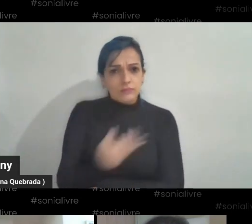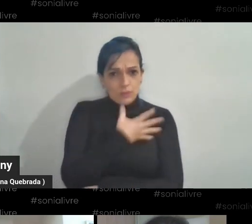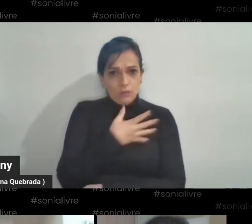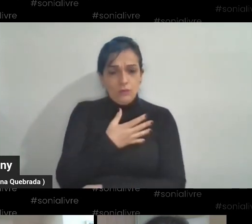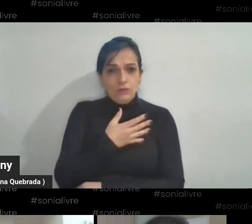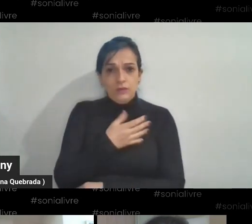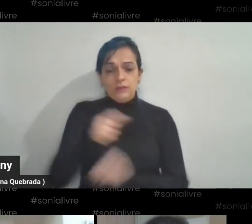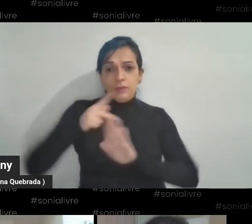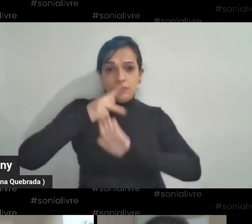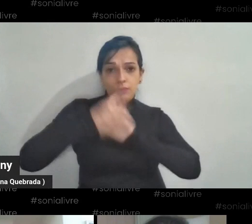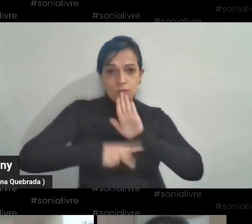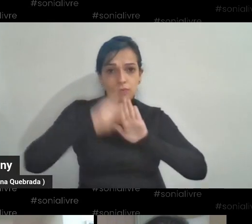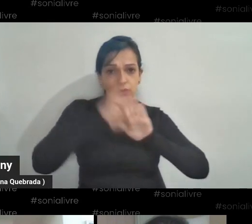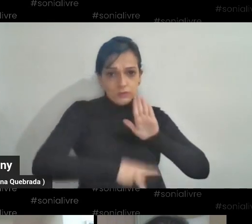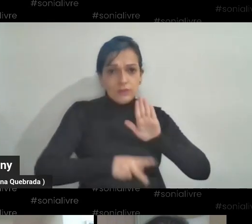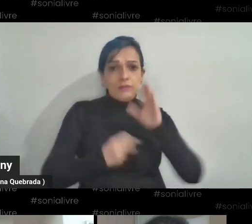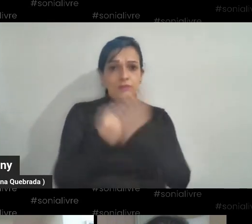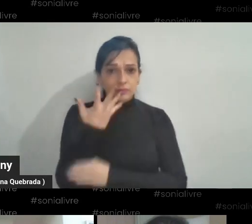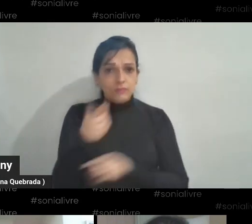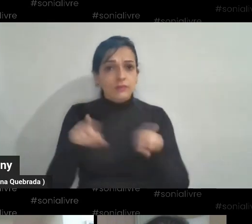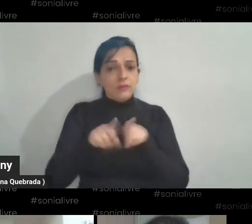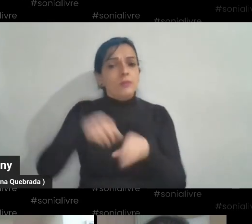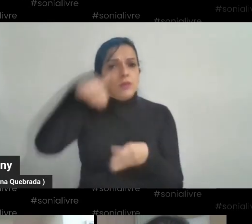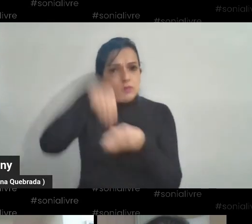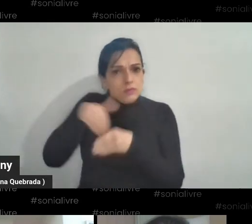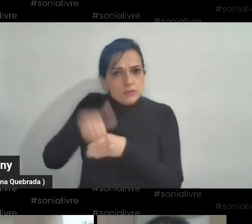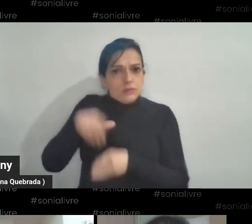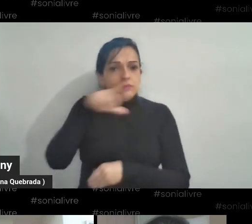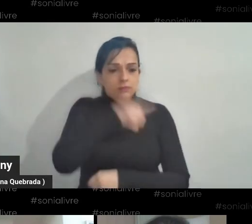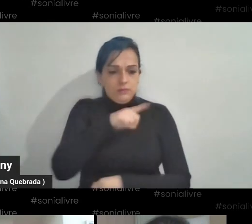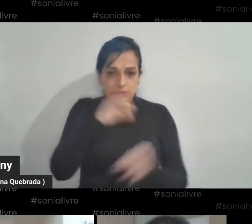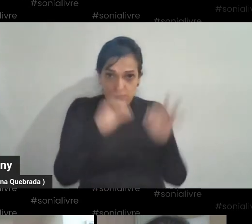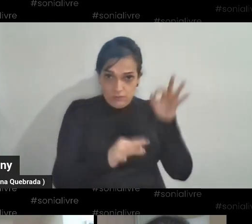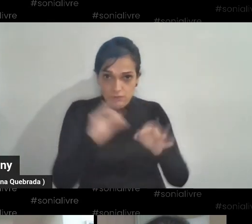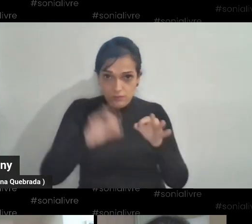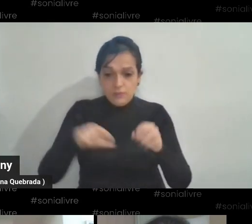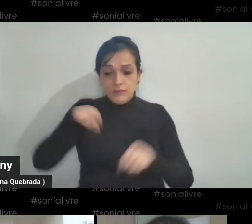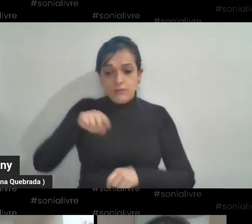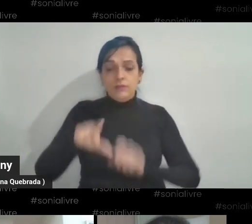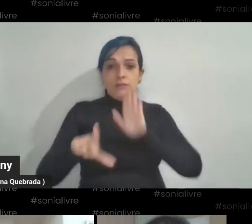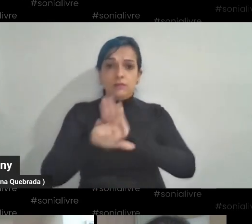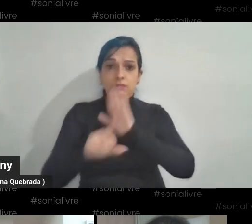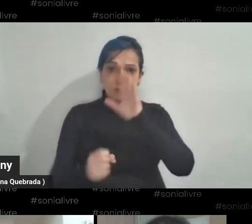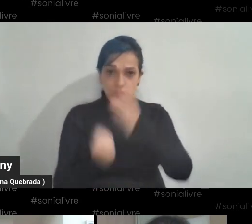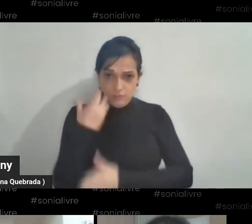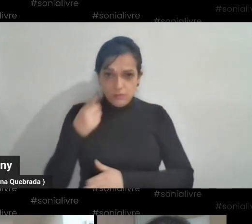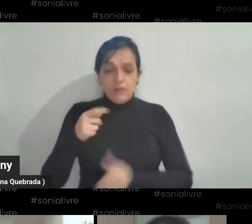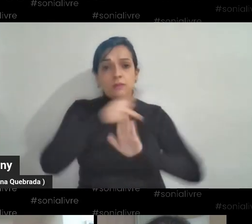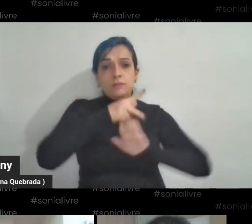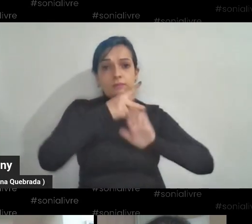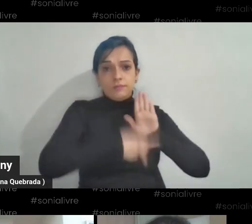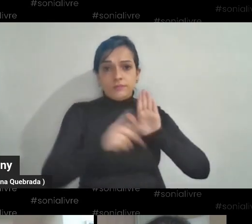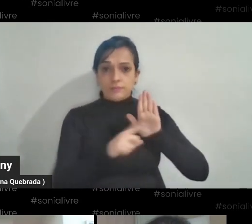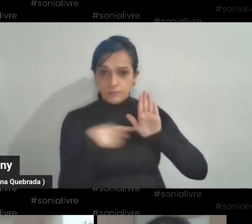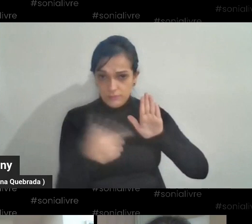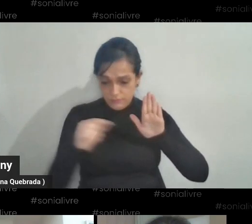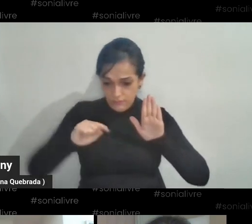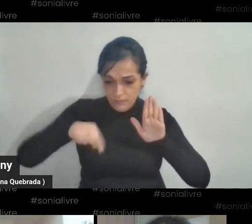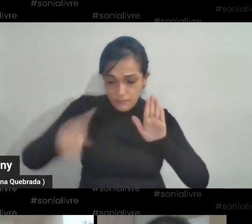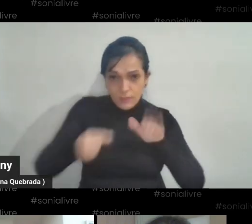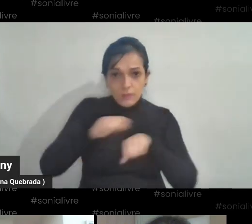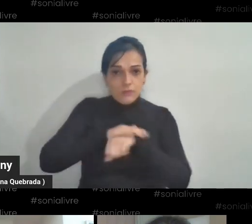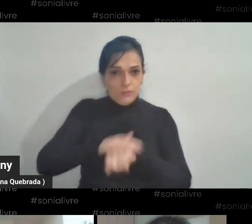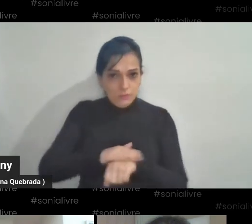seja levado em votação e que esse projeto de lei, a gente ainda vai estar em conversa, né, com o